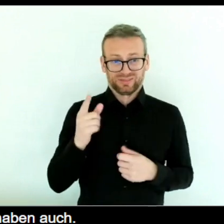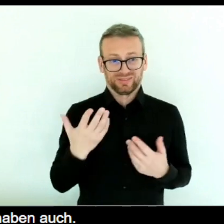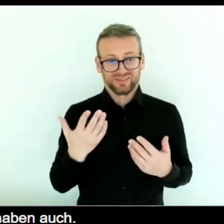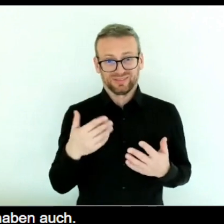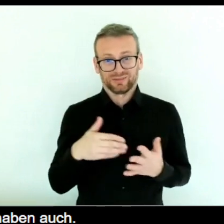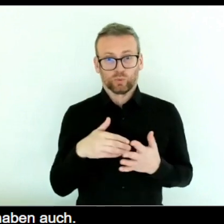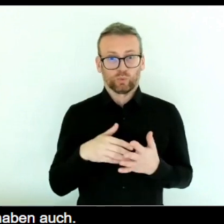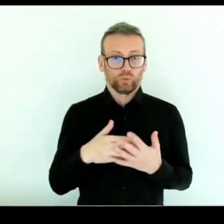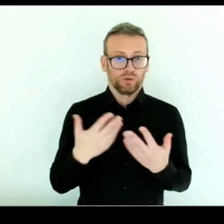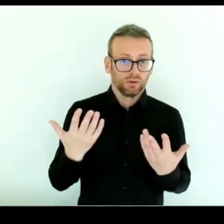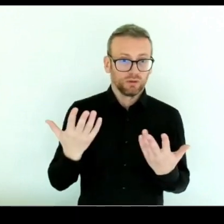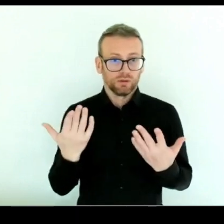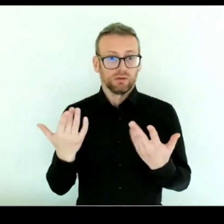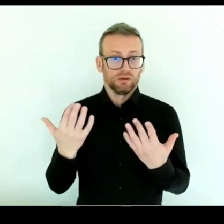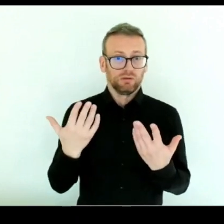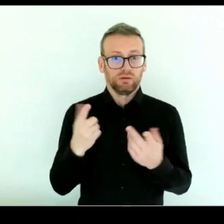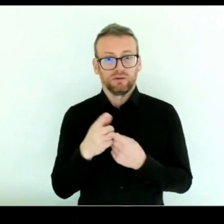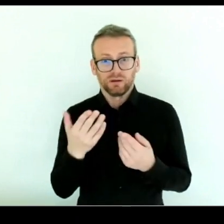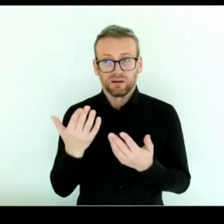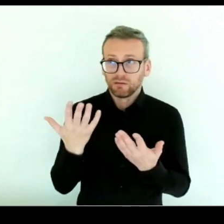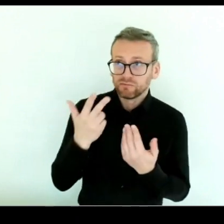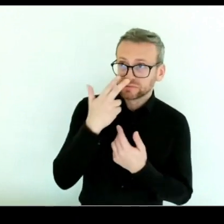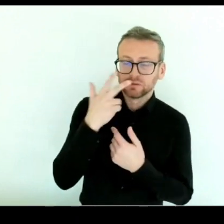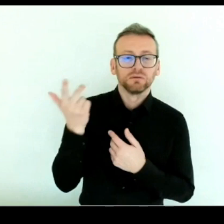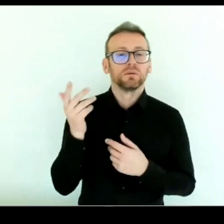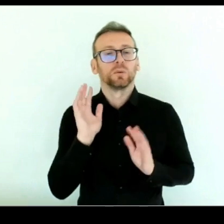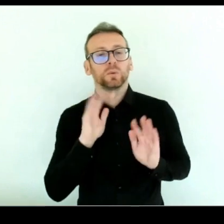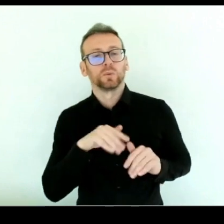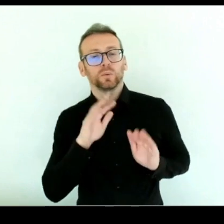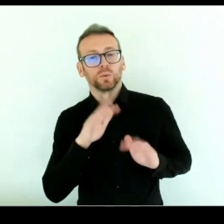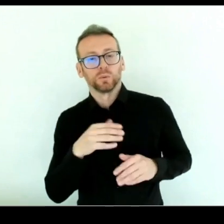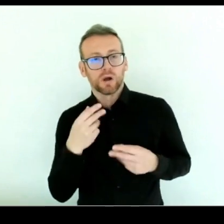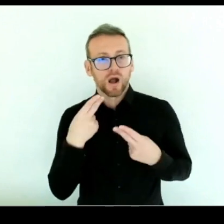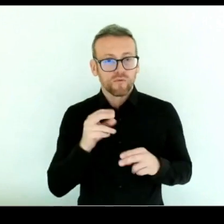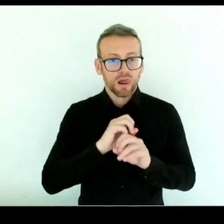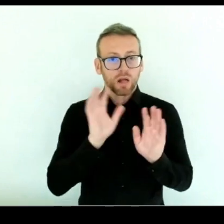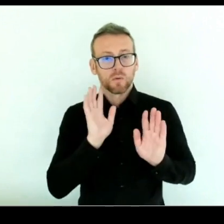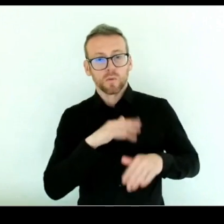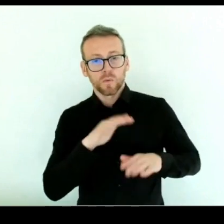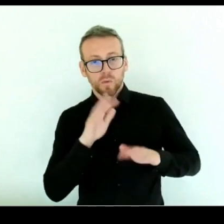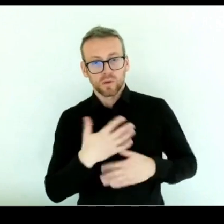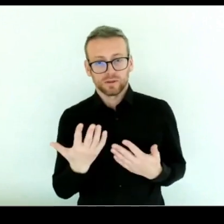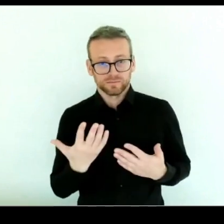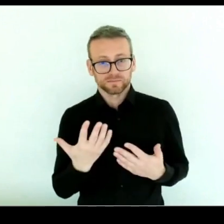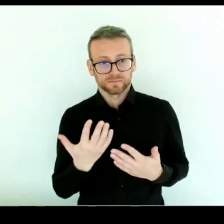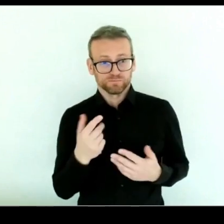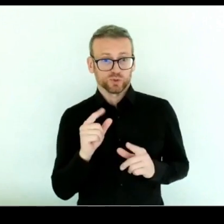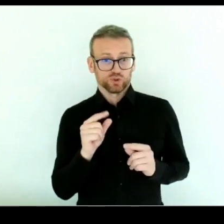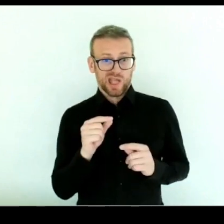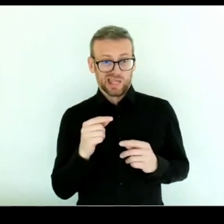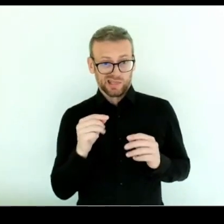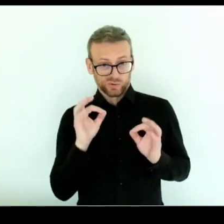aufpassen muss. Darum glaube ich, von der Sache her sind alle Länder, die Verkehrsminister sich einig, dass wir das jetzt